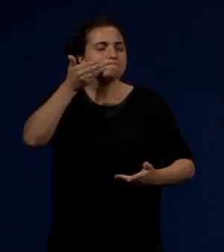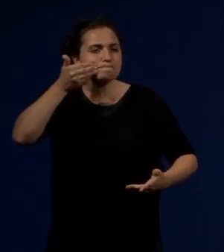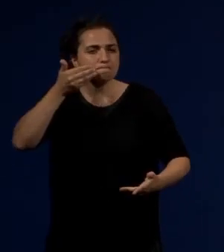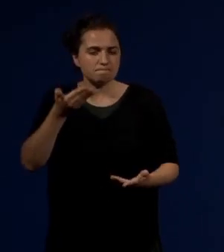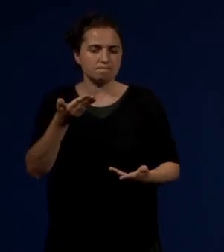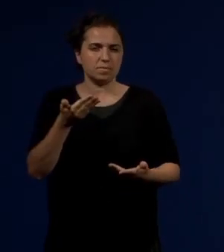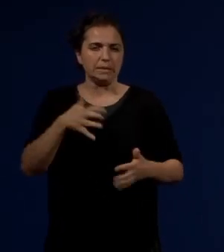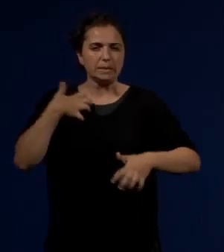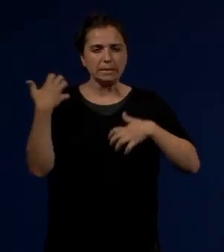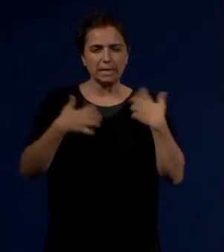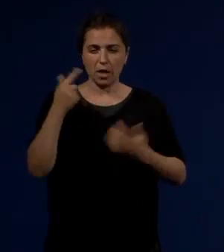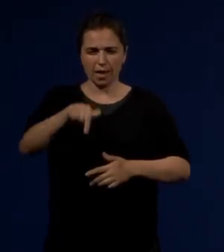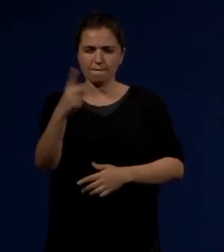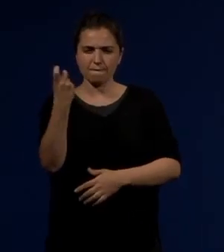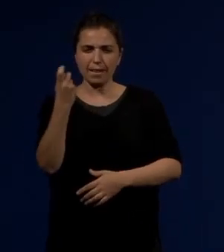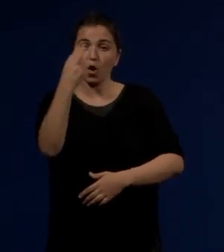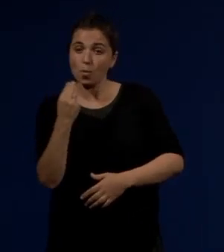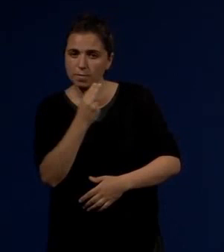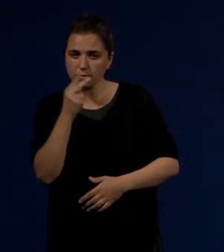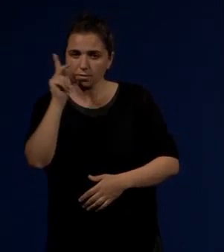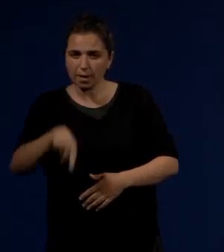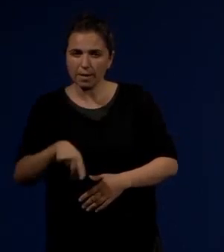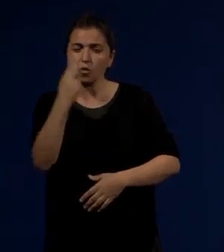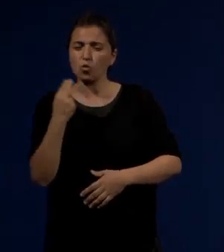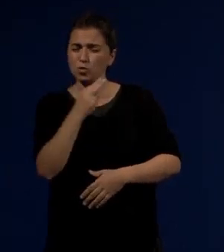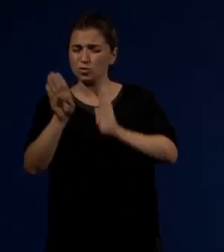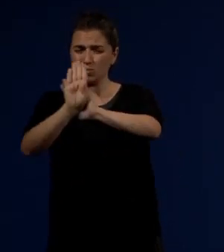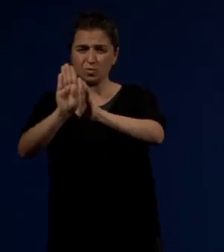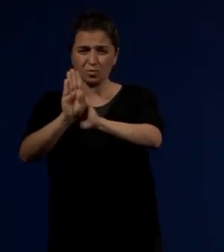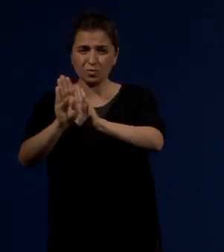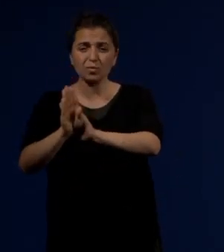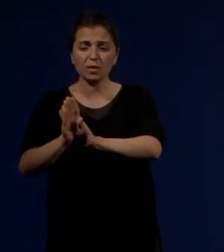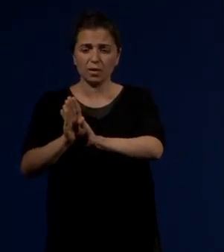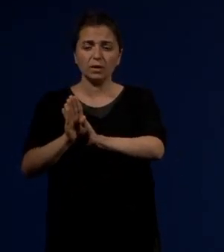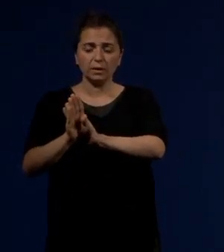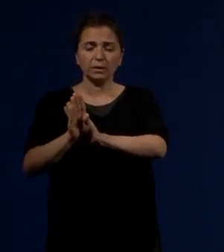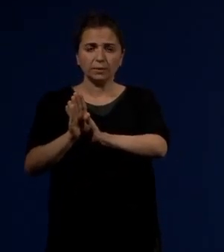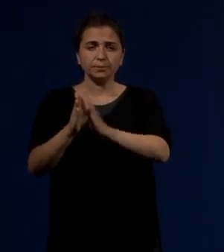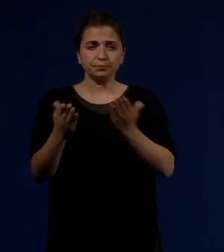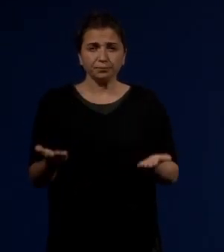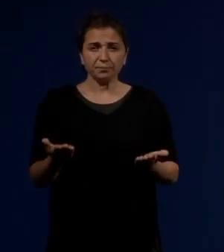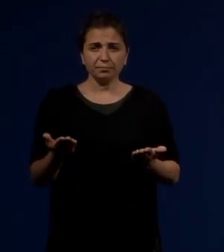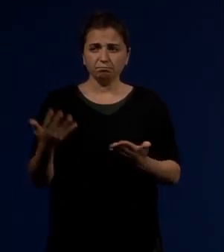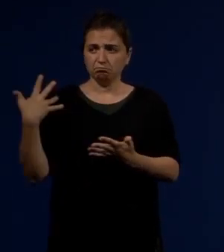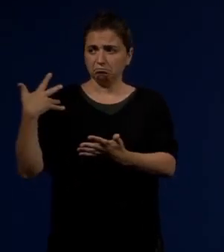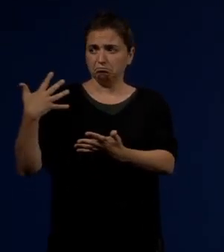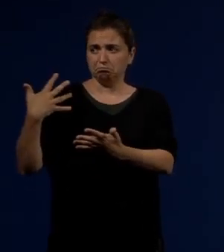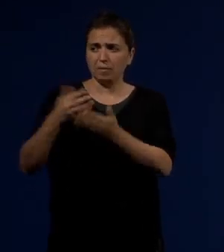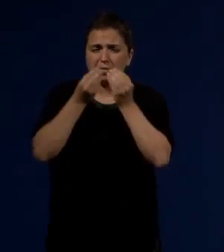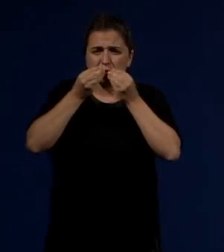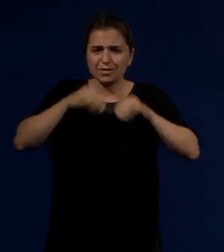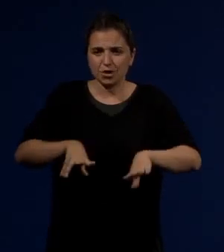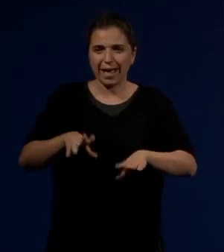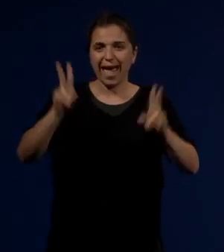terras. Exemplo de compromiso que continuou. Aínda non hai xa demasiado tempo histórico co tema do nunca